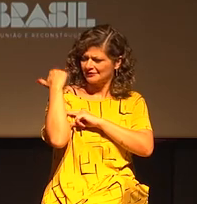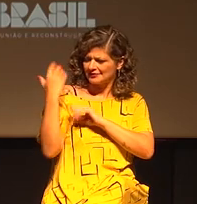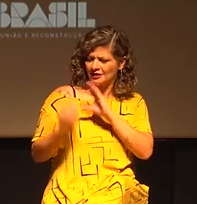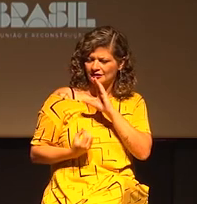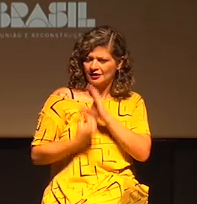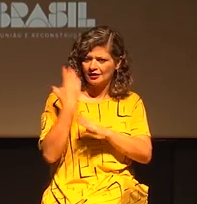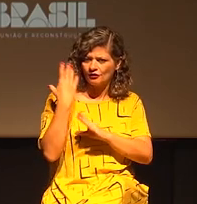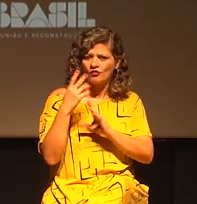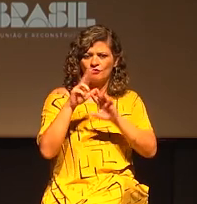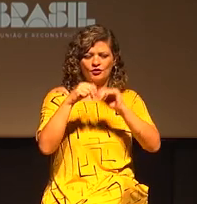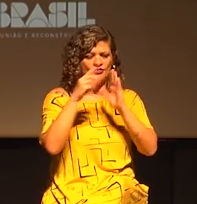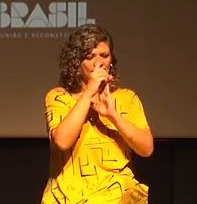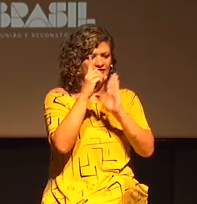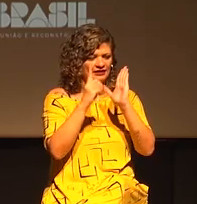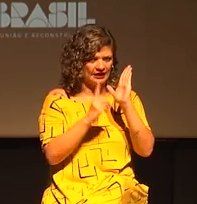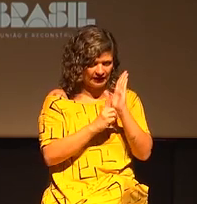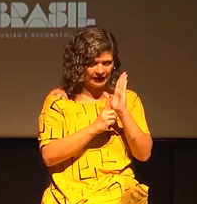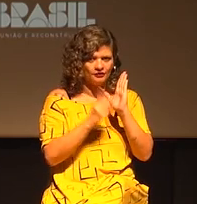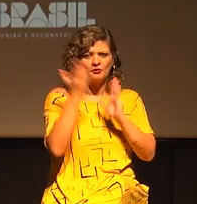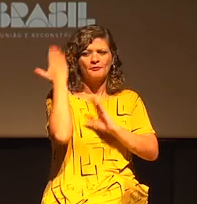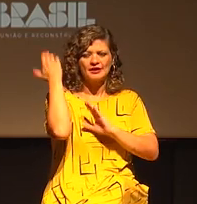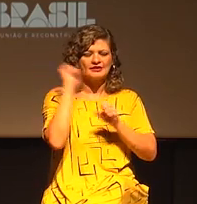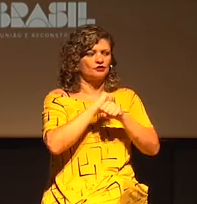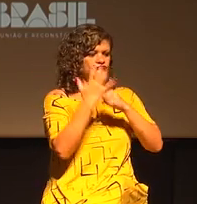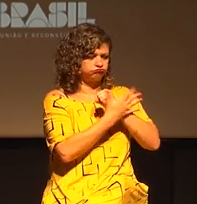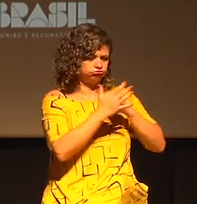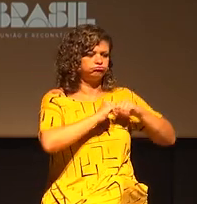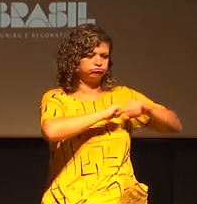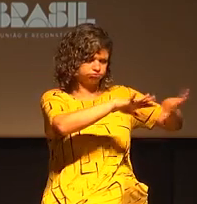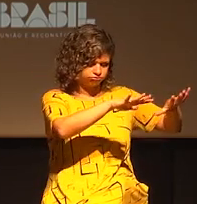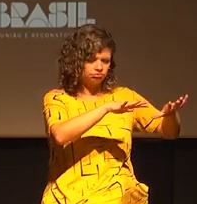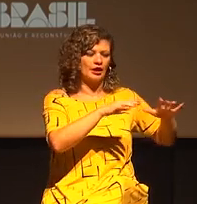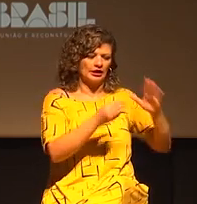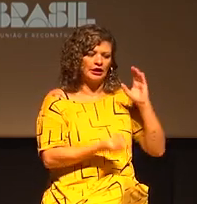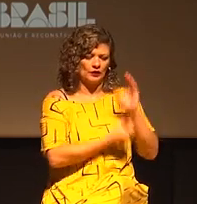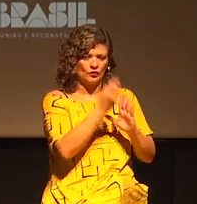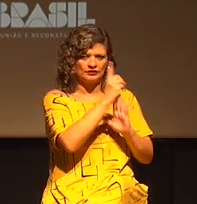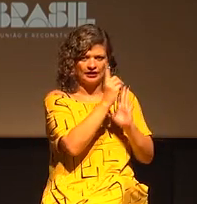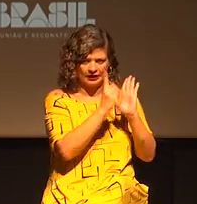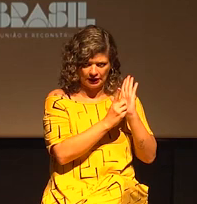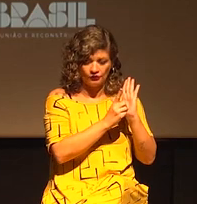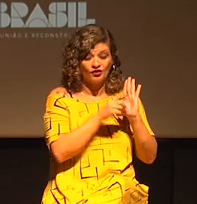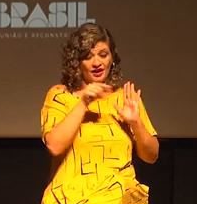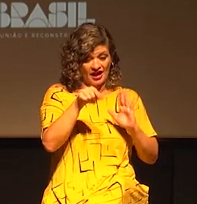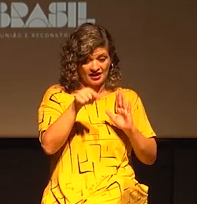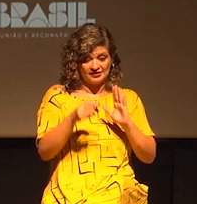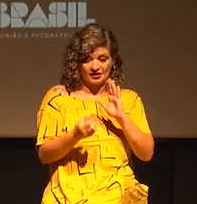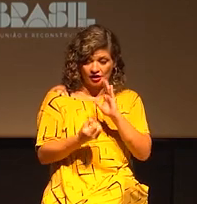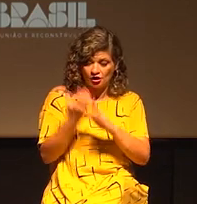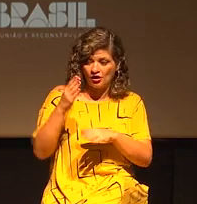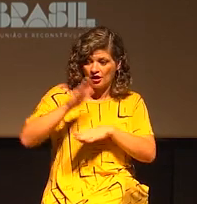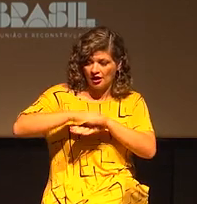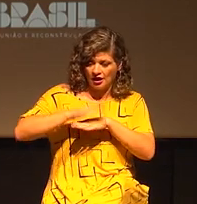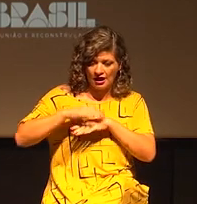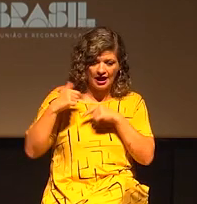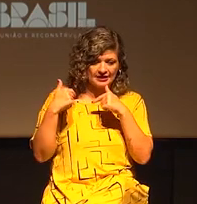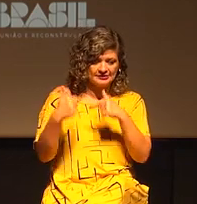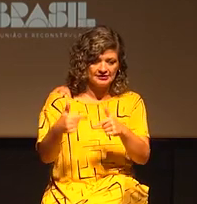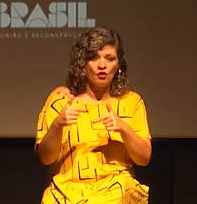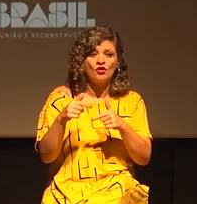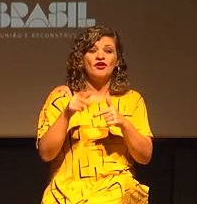a partir do Decreto da emergência sanitária então era uma ação que Teoricamente